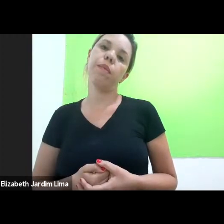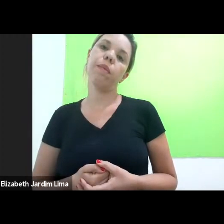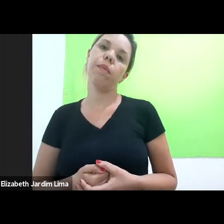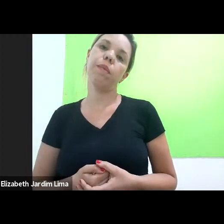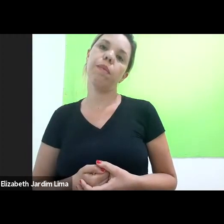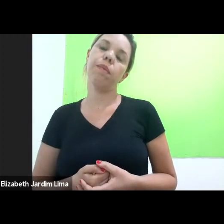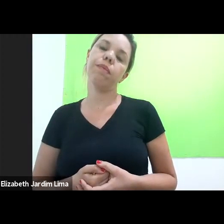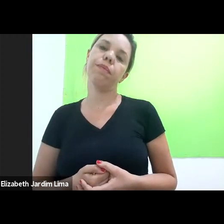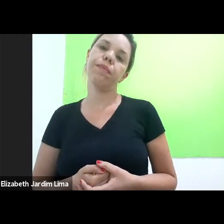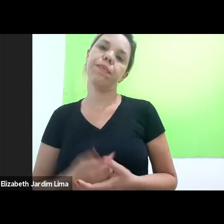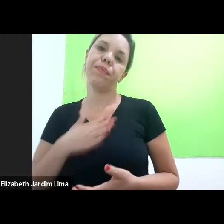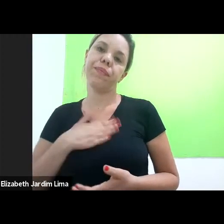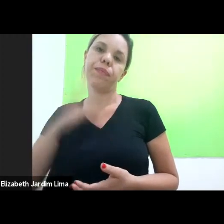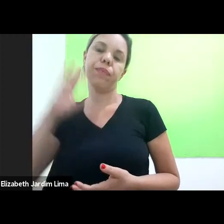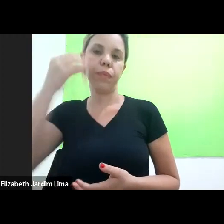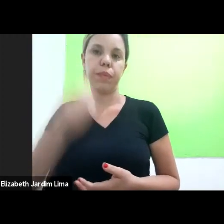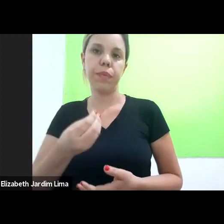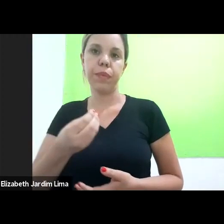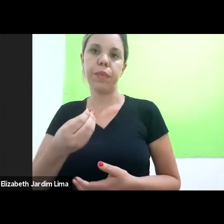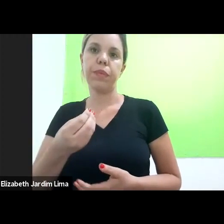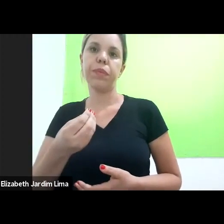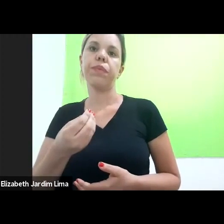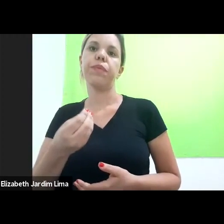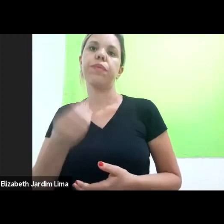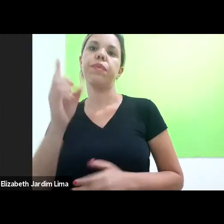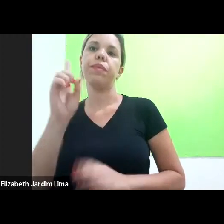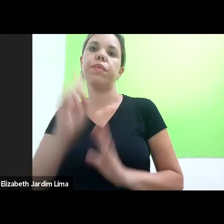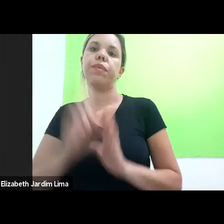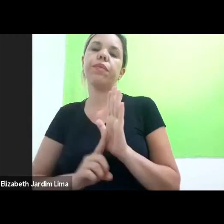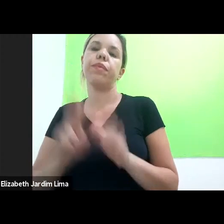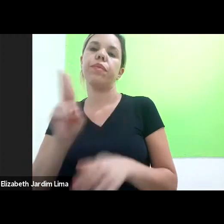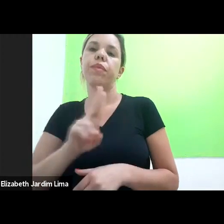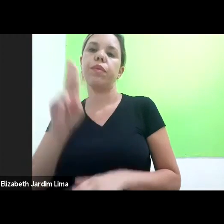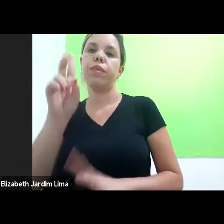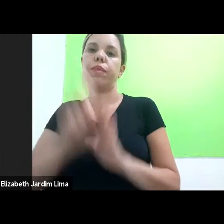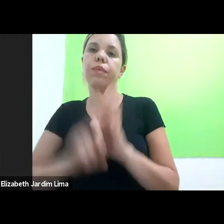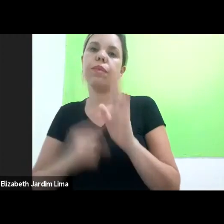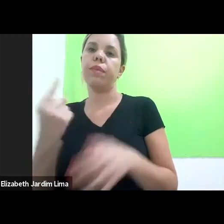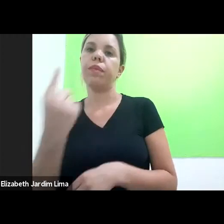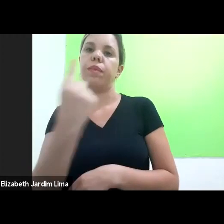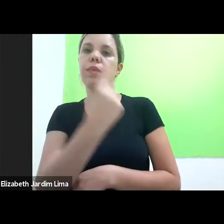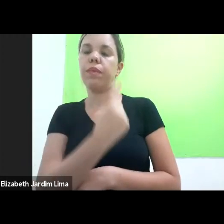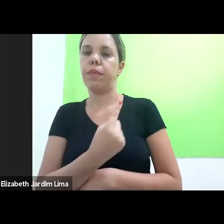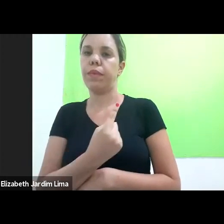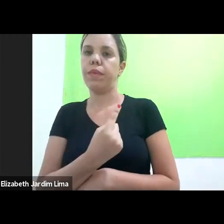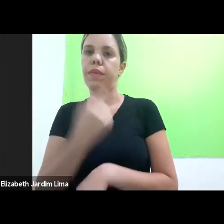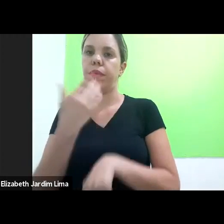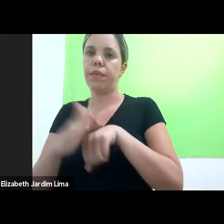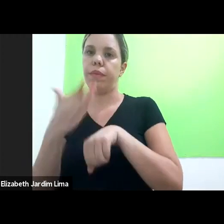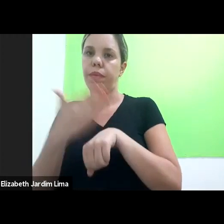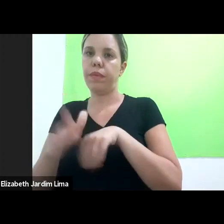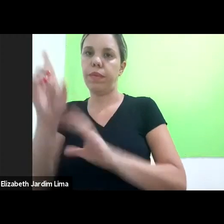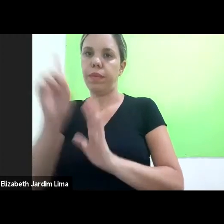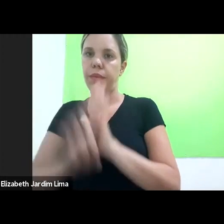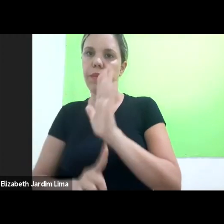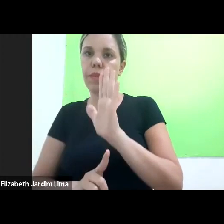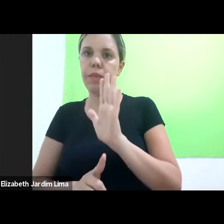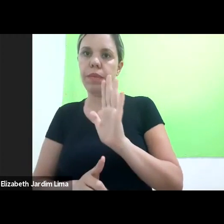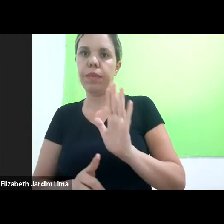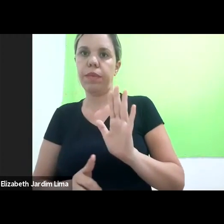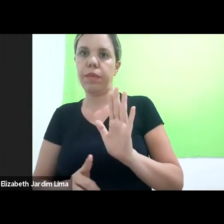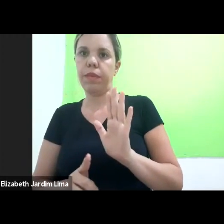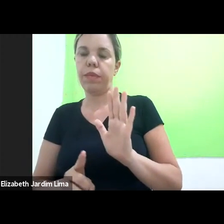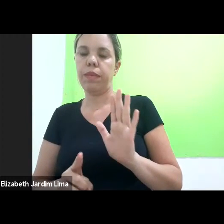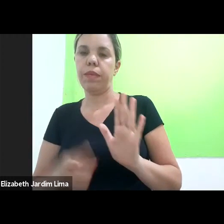para meu entendimento enquanto para entender e usar o direito individual na prática do direito coletivo, com as